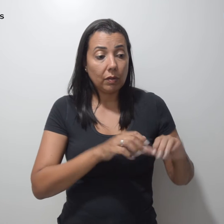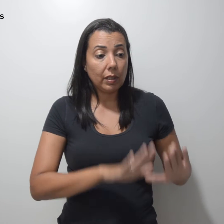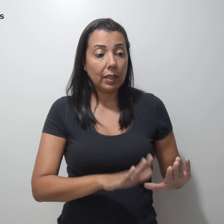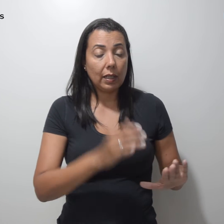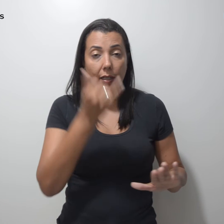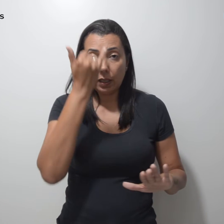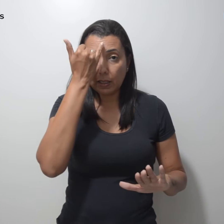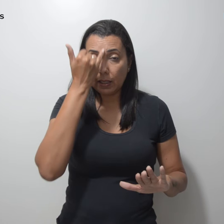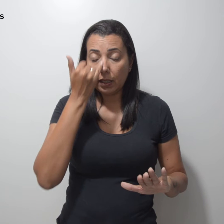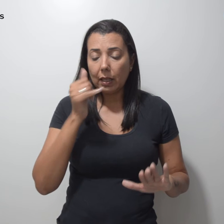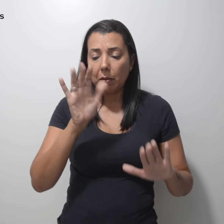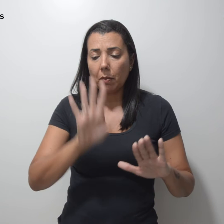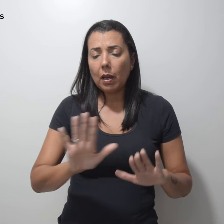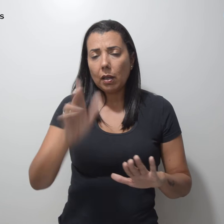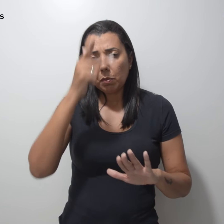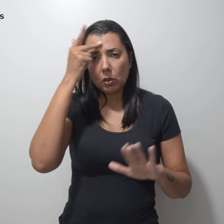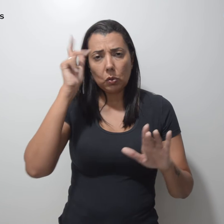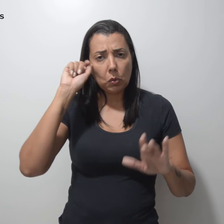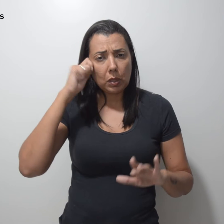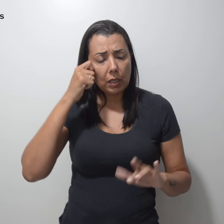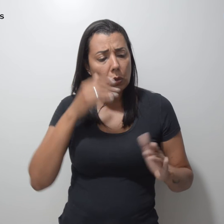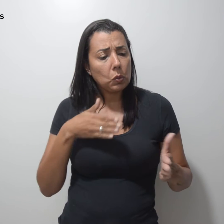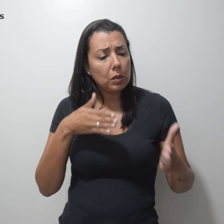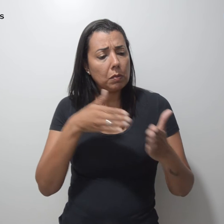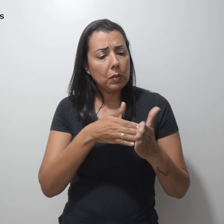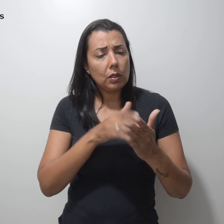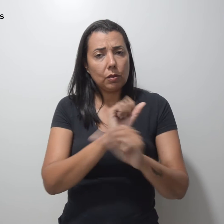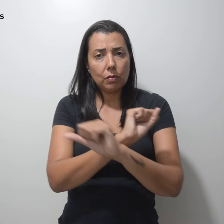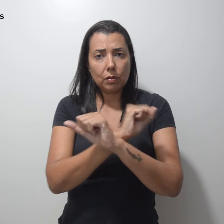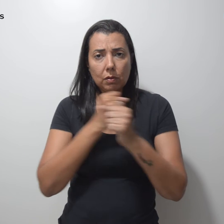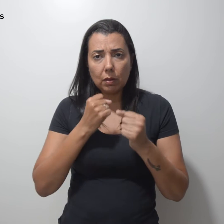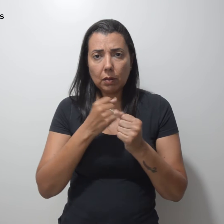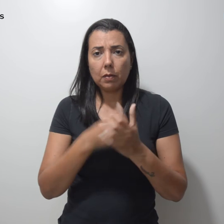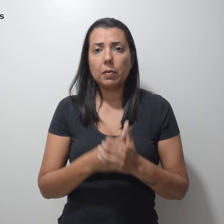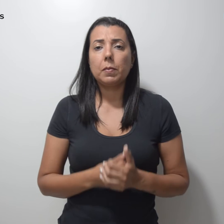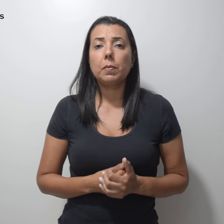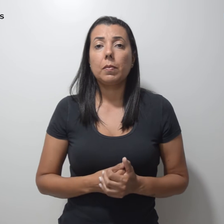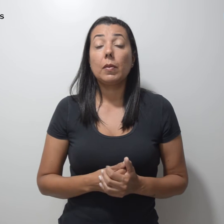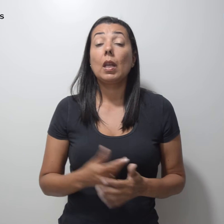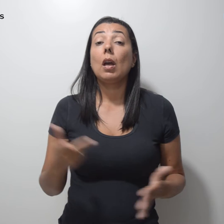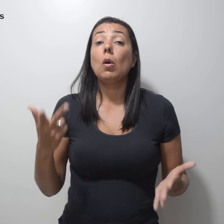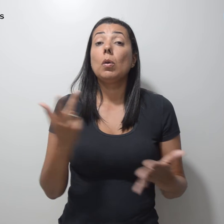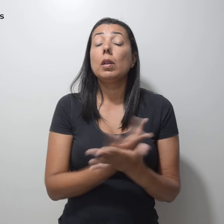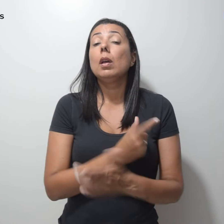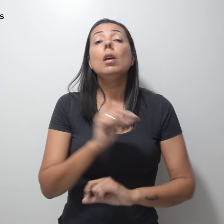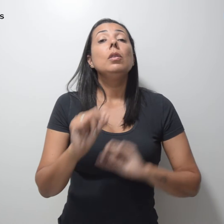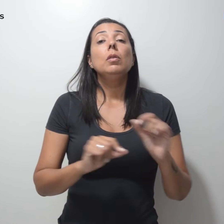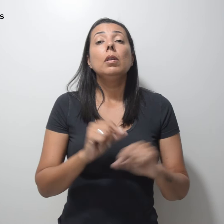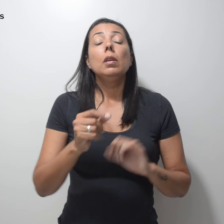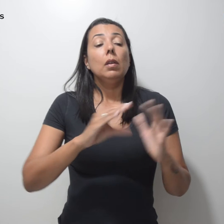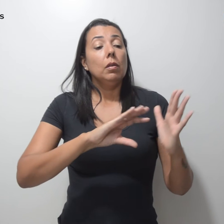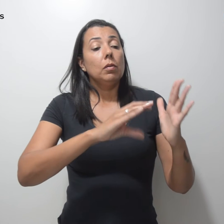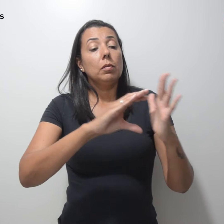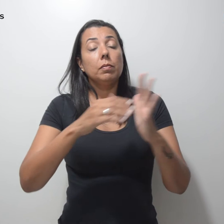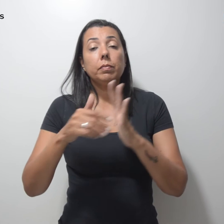de gente negra nos limites da escravidão. Acontece que os dados históricos que